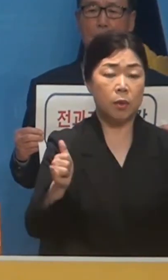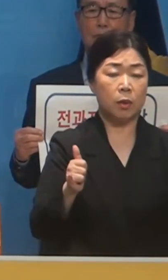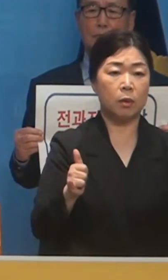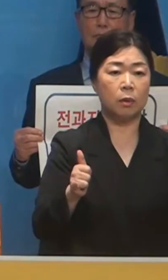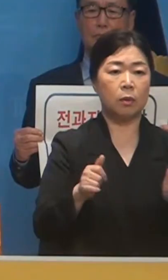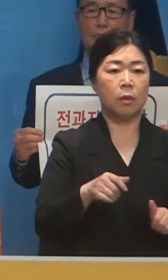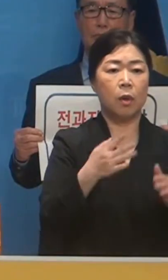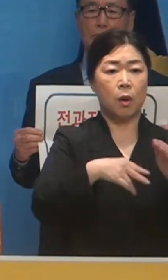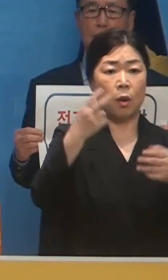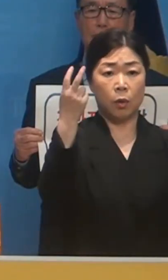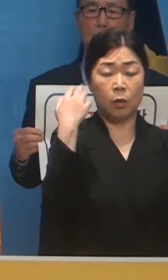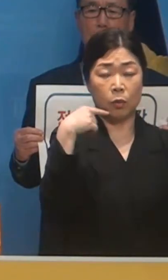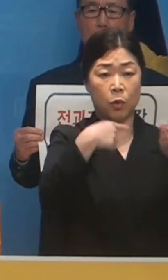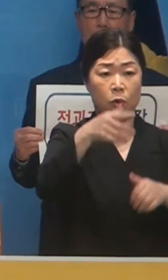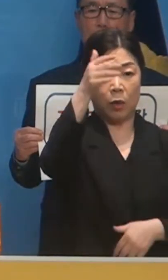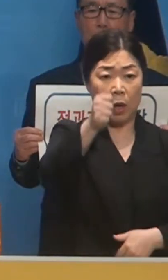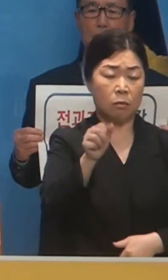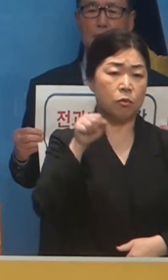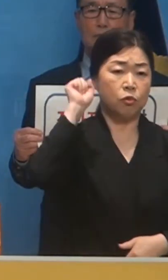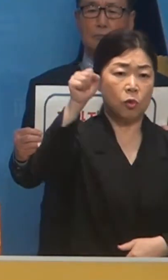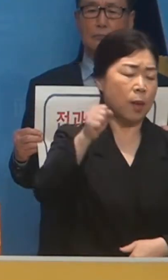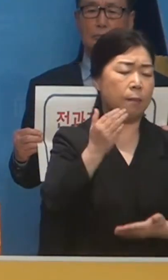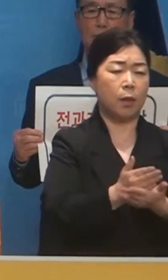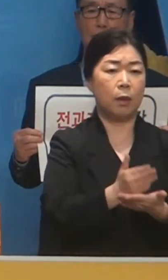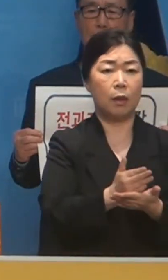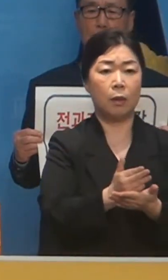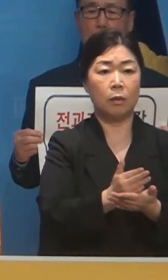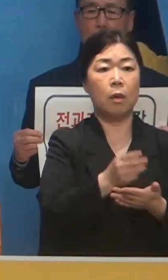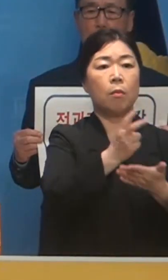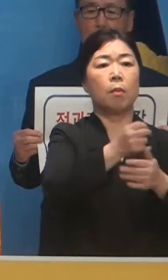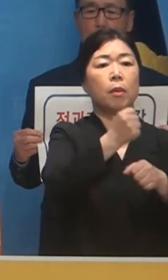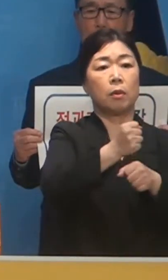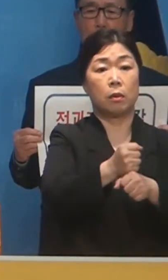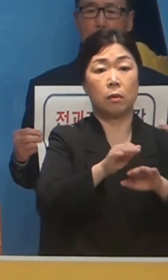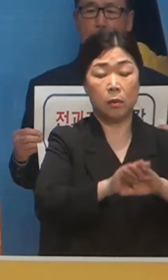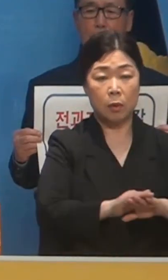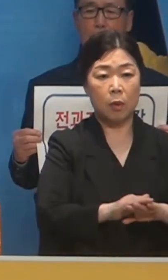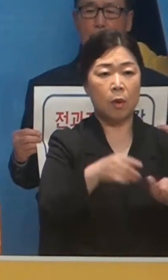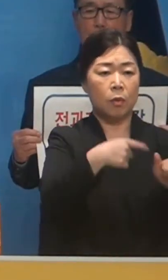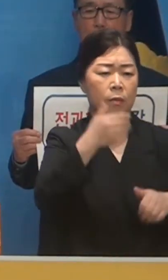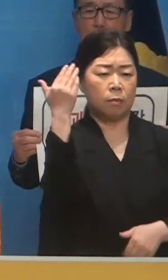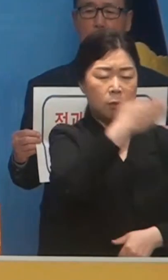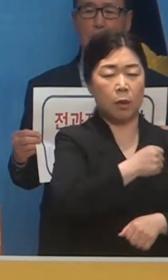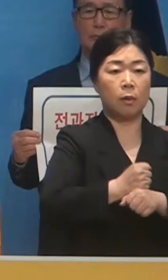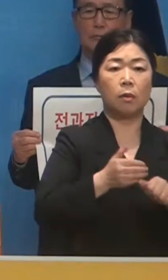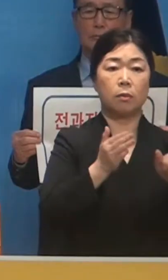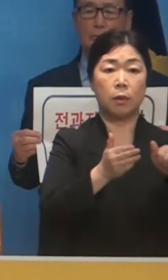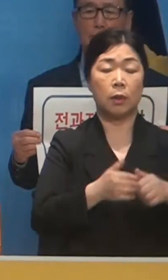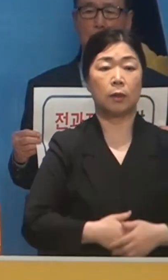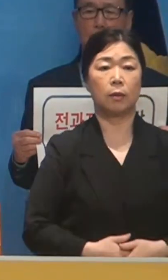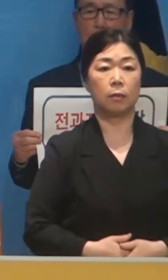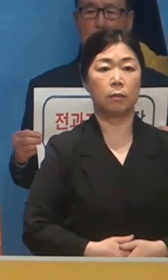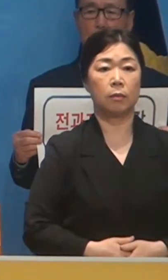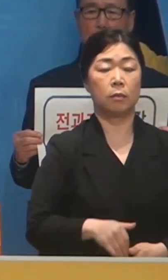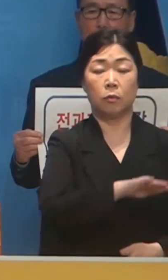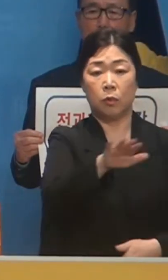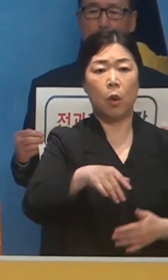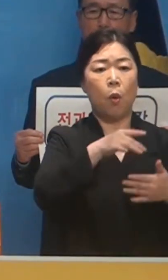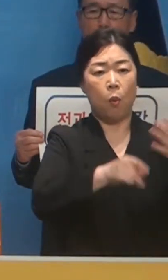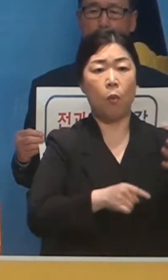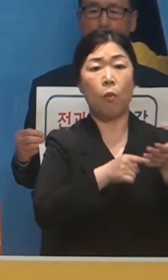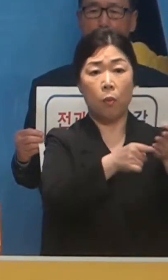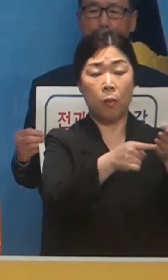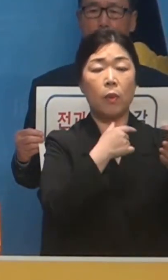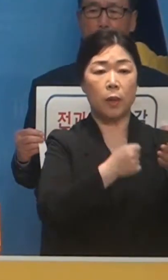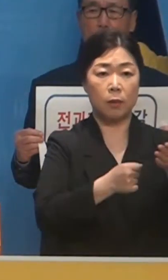선출직 교육감의 출마를 제한하는 법안을 개정하여 교육계의 위상을 회복하라. 이것이 저희들이 요구하는